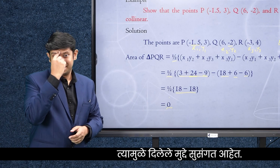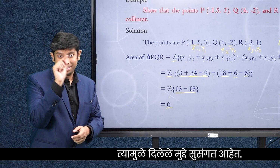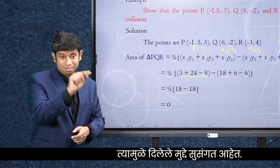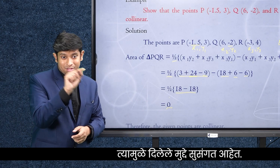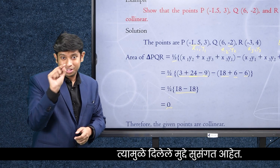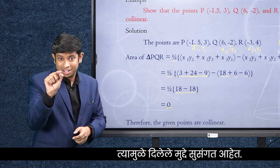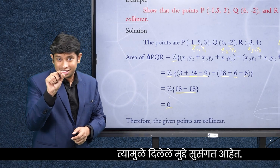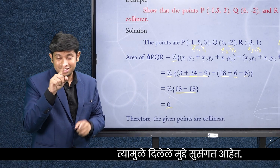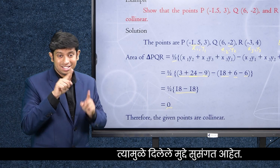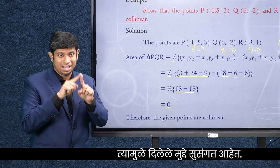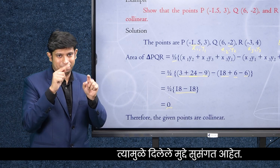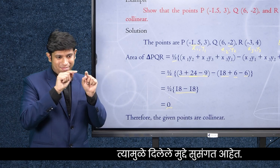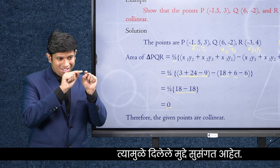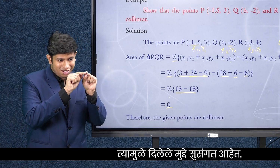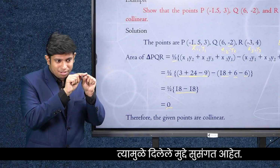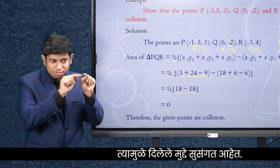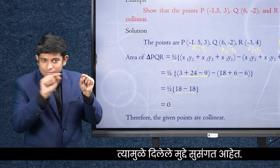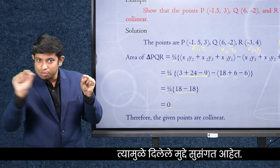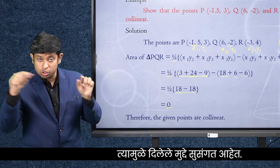त्यामुळे दिलेले मुद्दे सुसंगत आहेत.